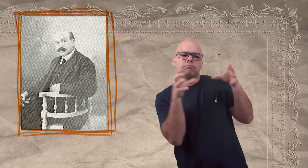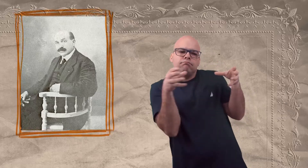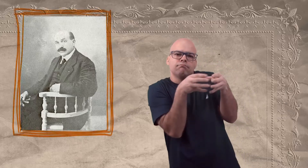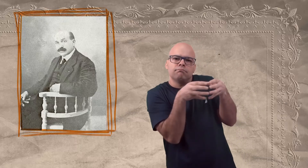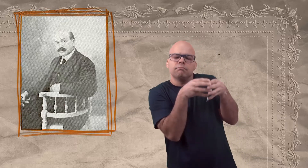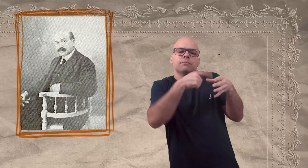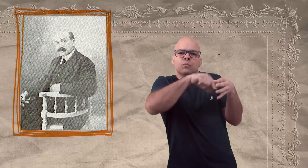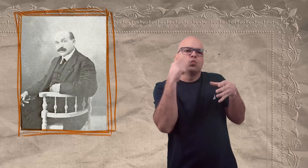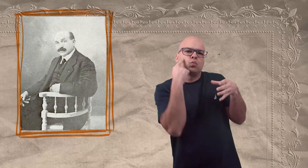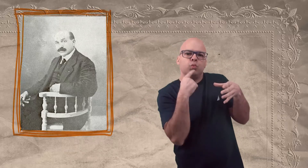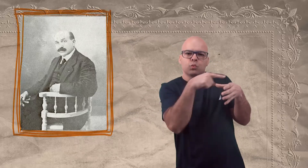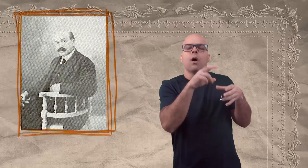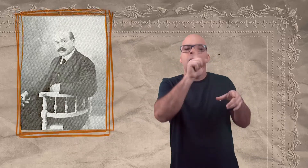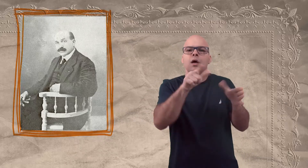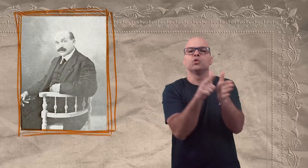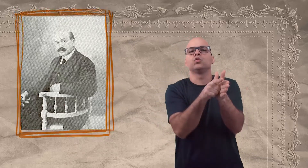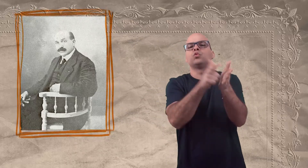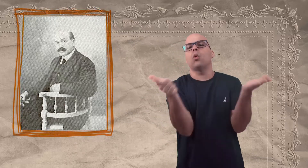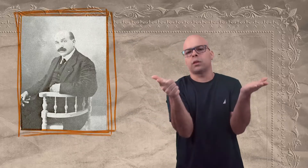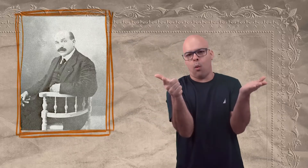jornal que ele e outros surdos trabalhavam.